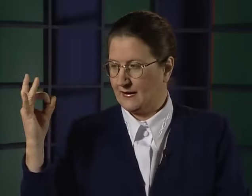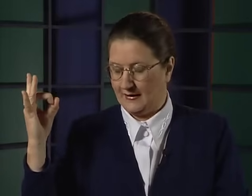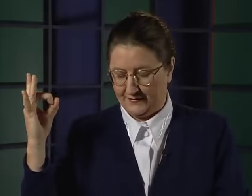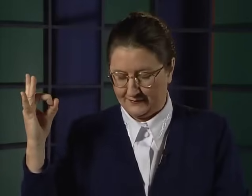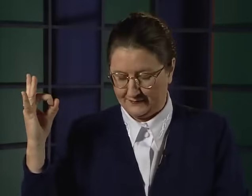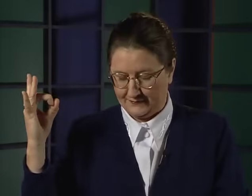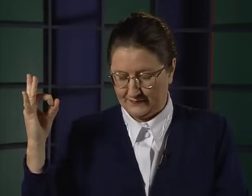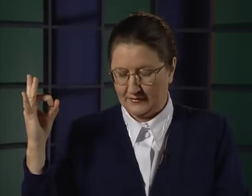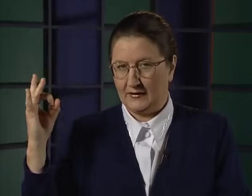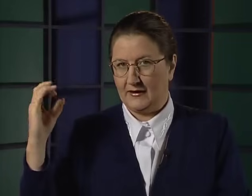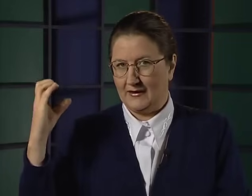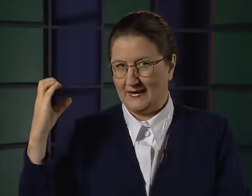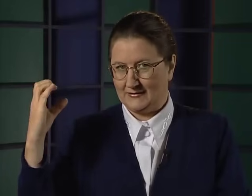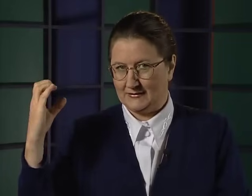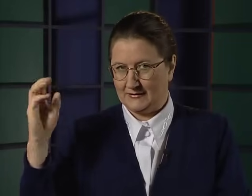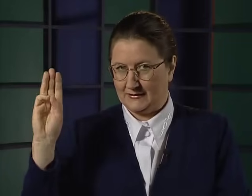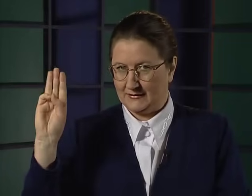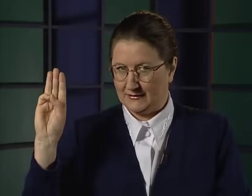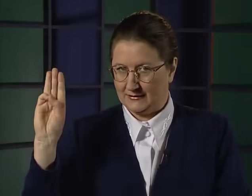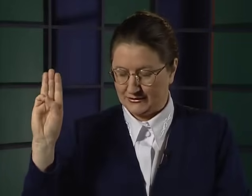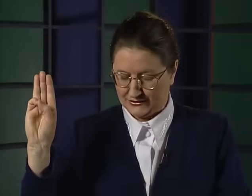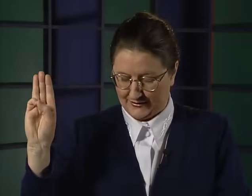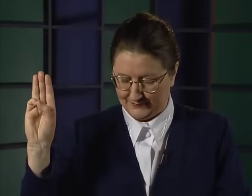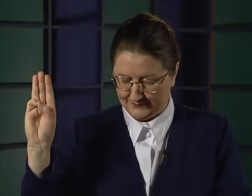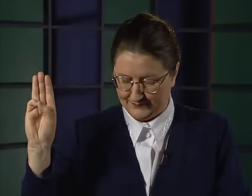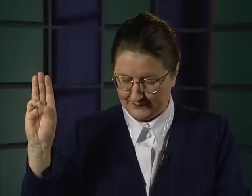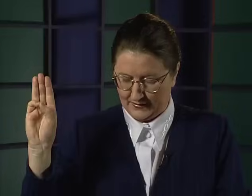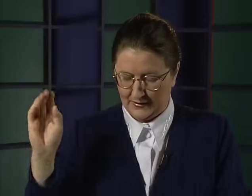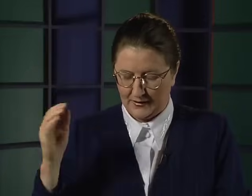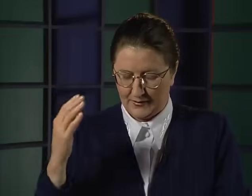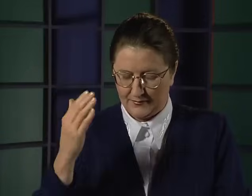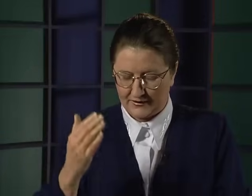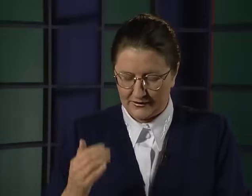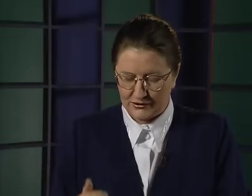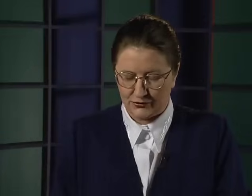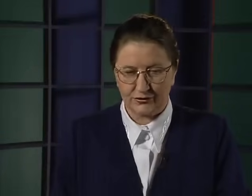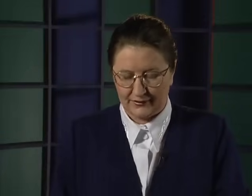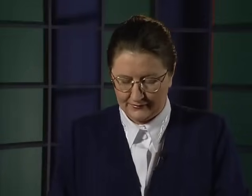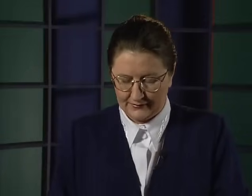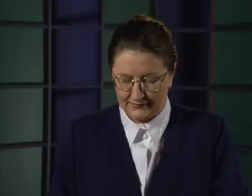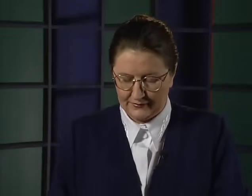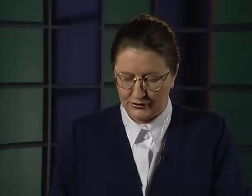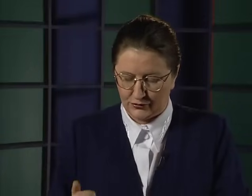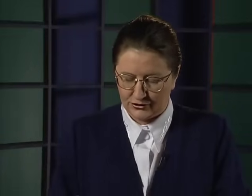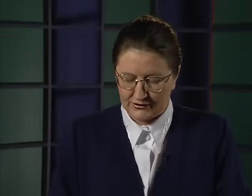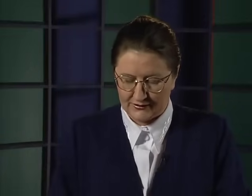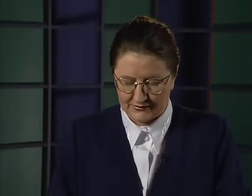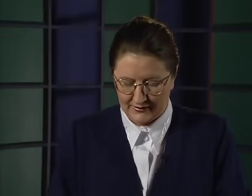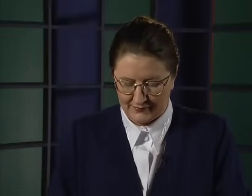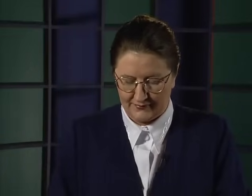Р. С. Ш. Повторите четко и точно дактилемы.